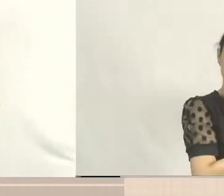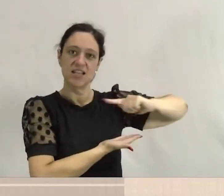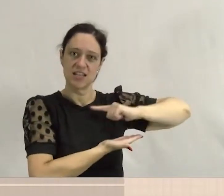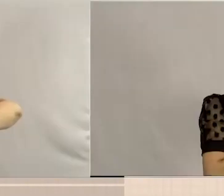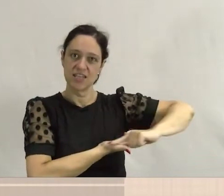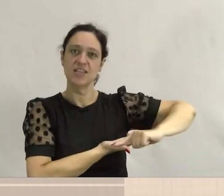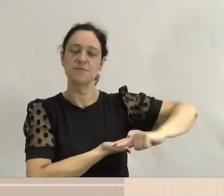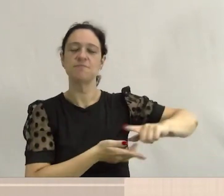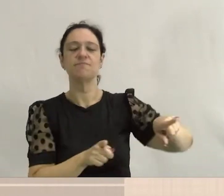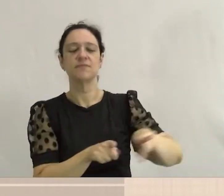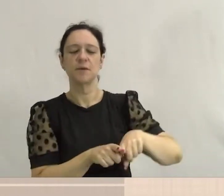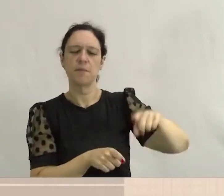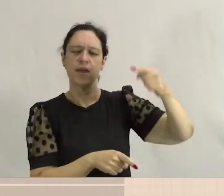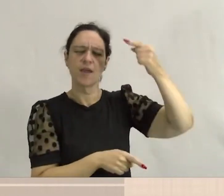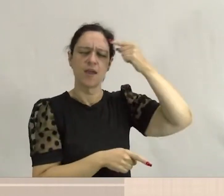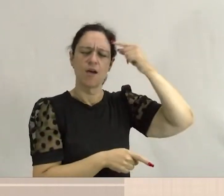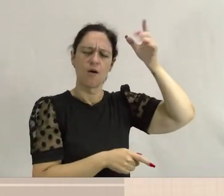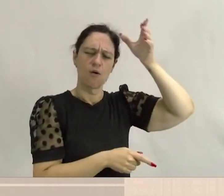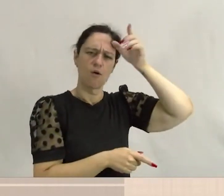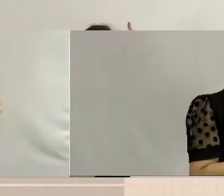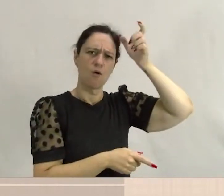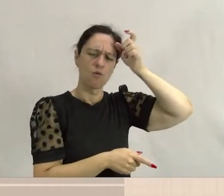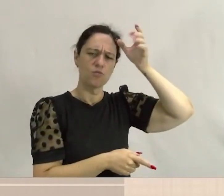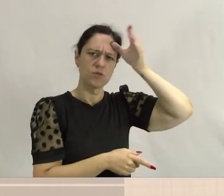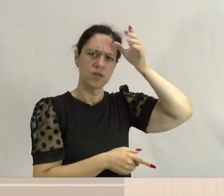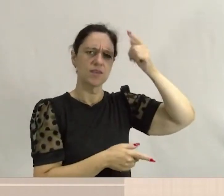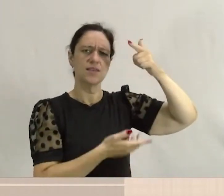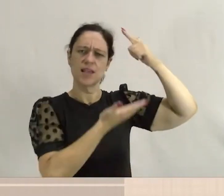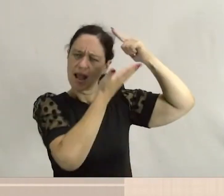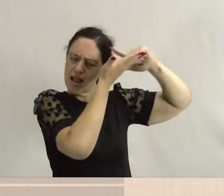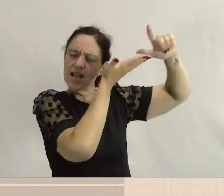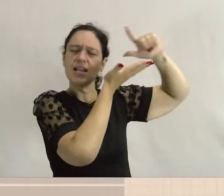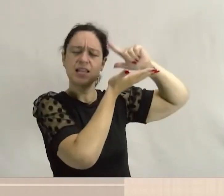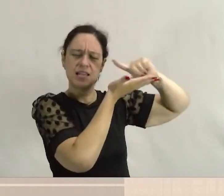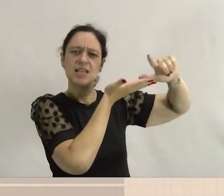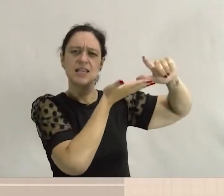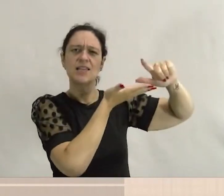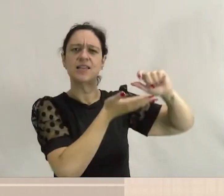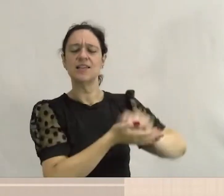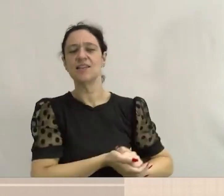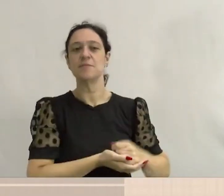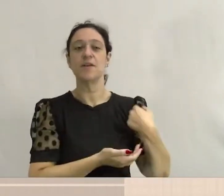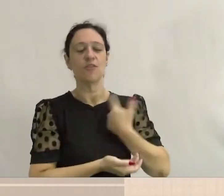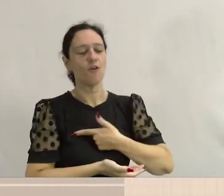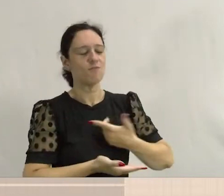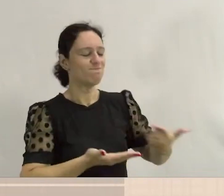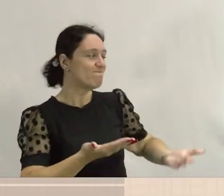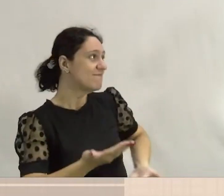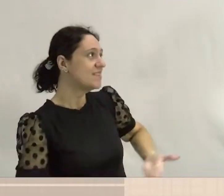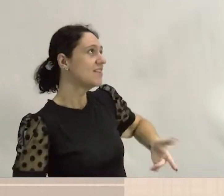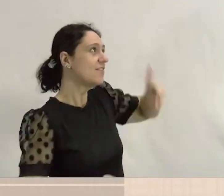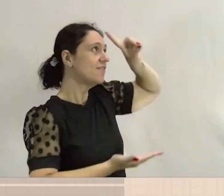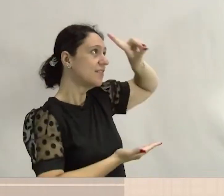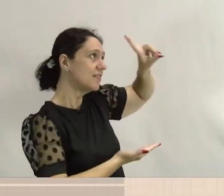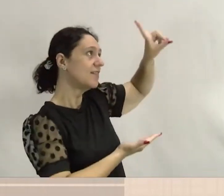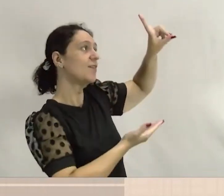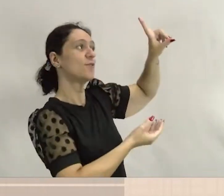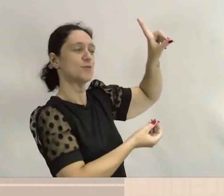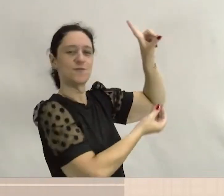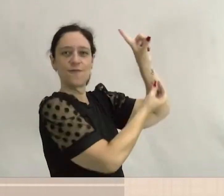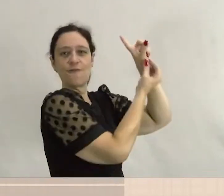nossa consciência de obras mortas para servirmos a Deus, ao Deus